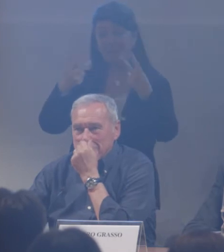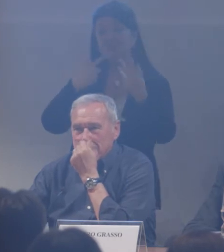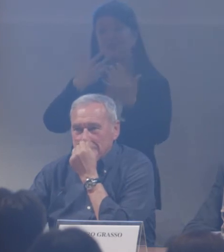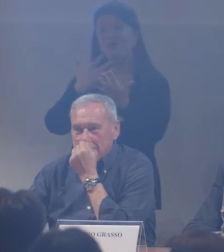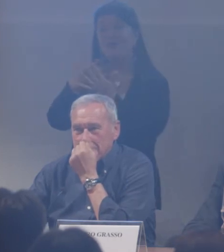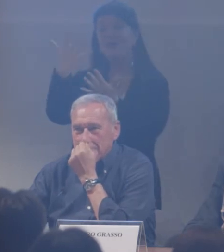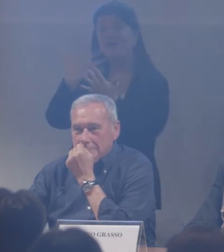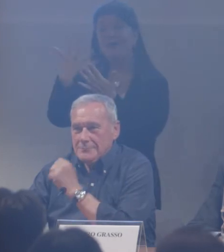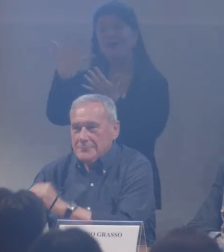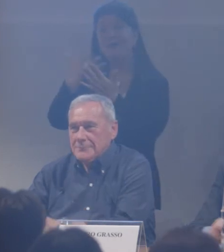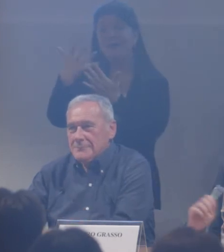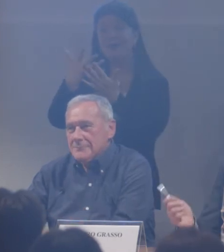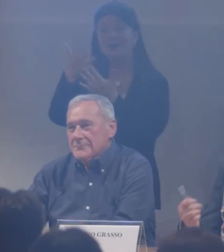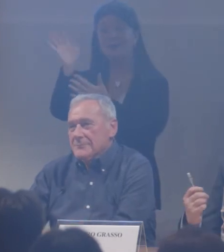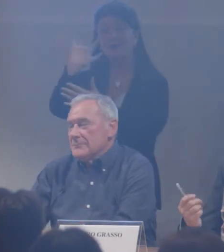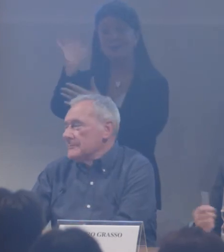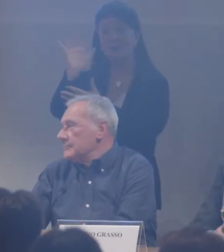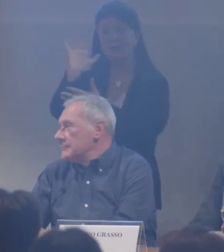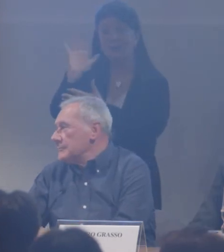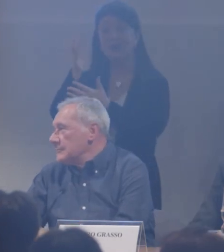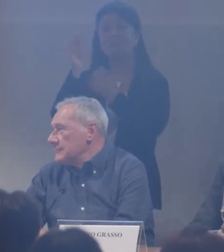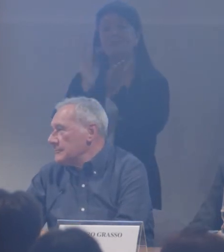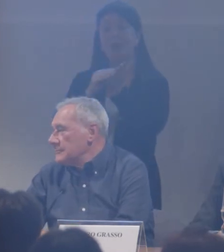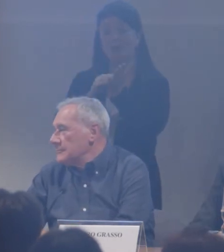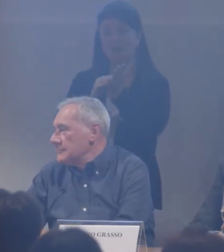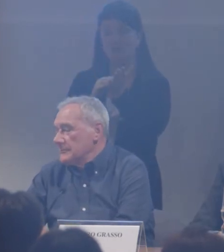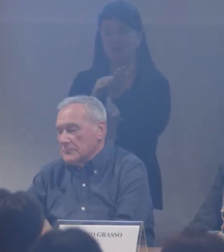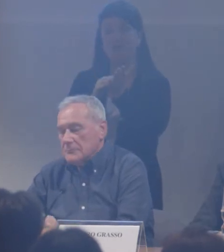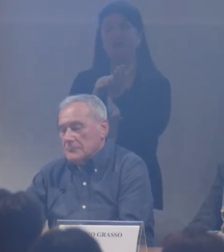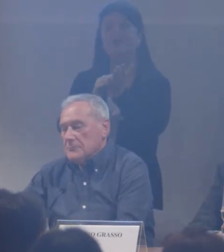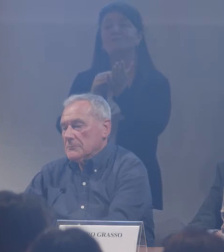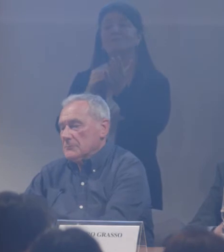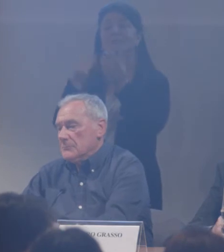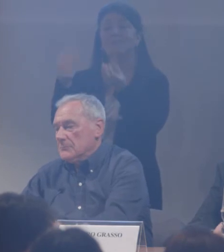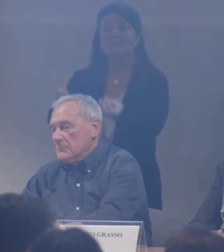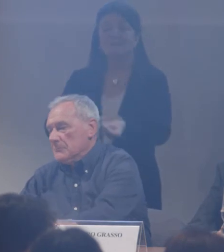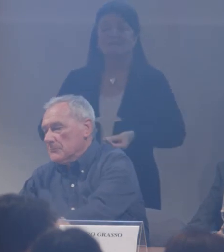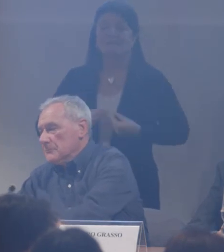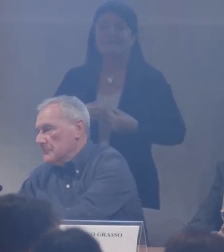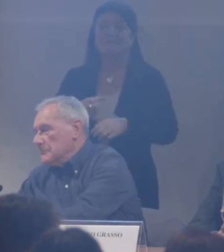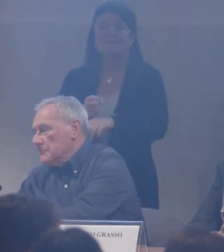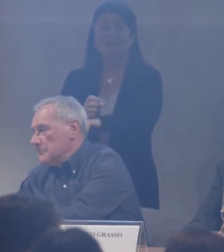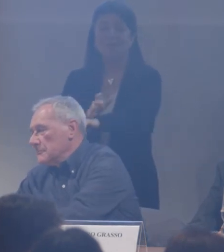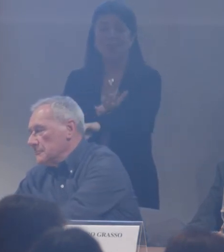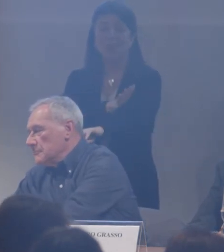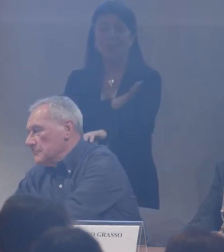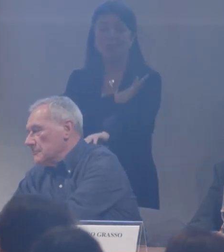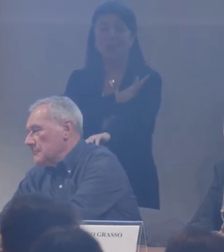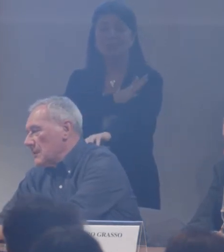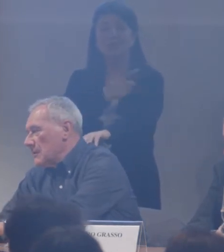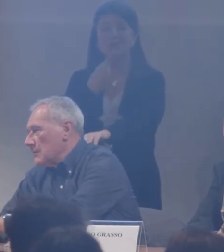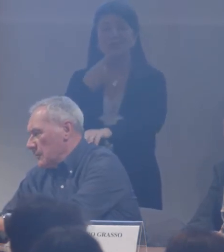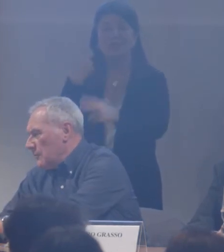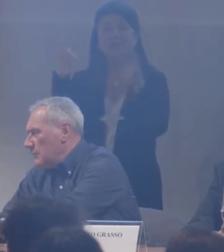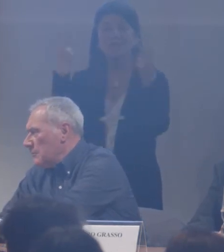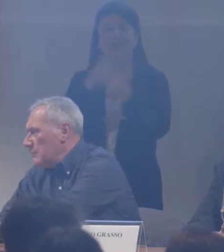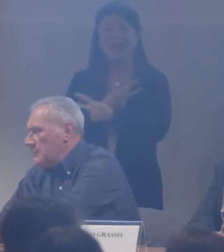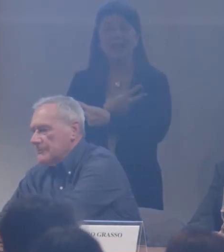cinematografico di Pif. A proposito di, mi ha commosso Pif con la iris